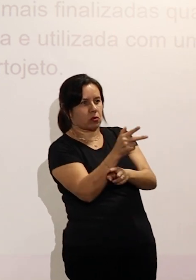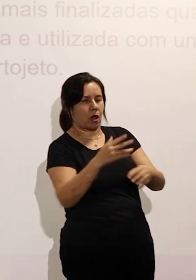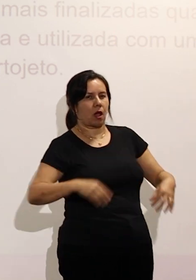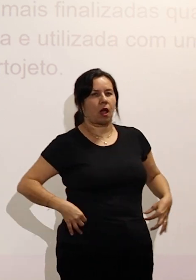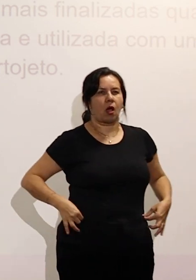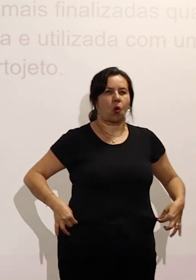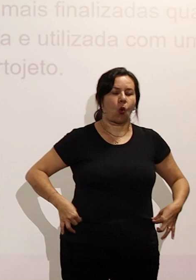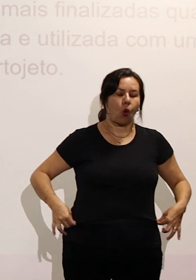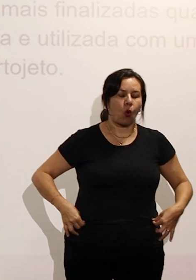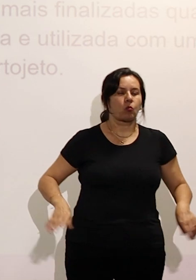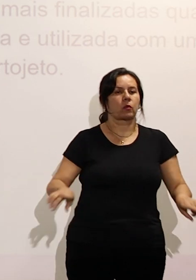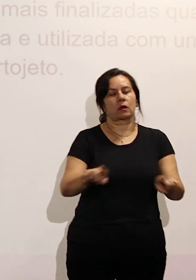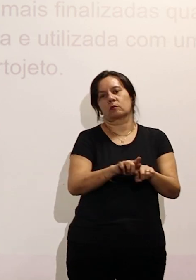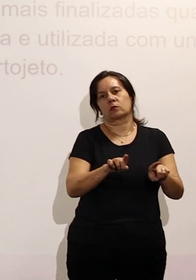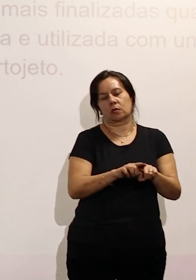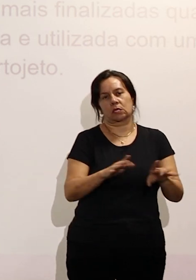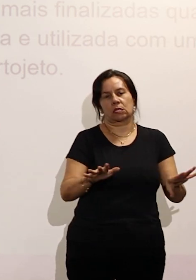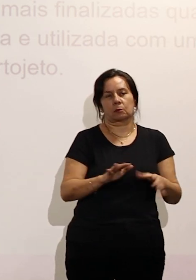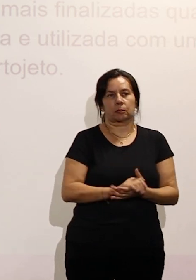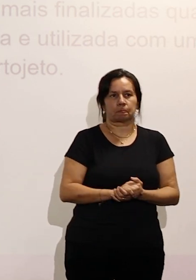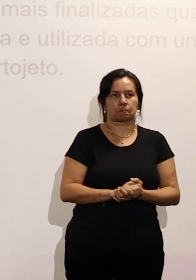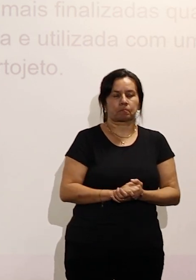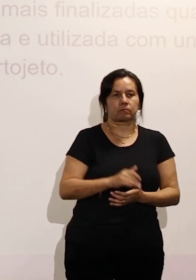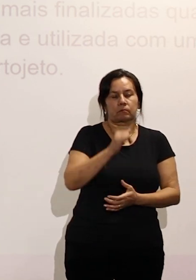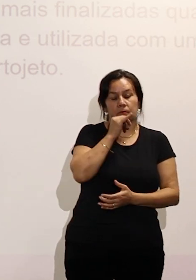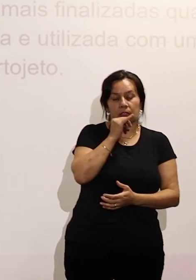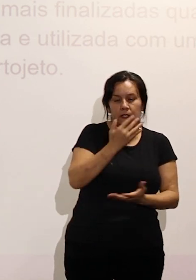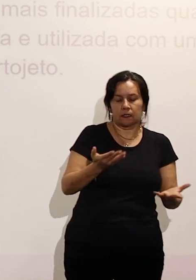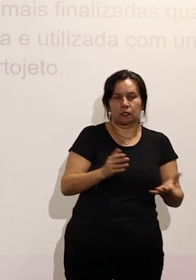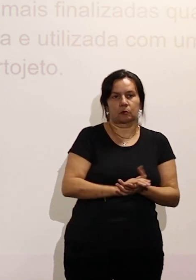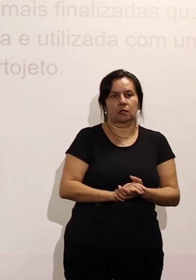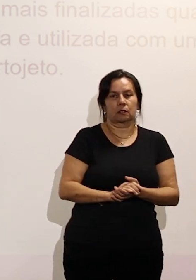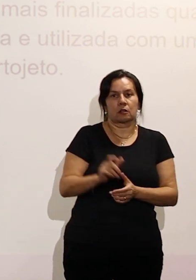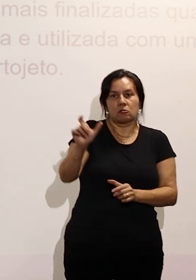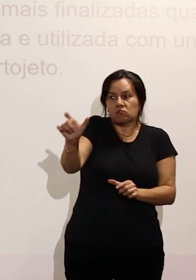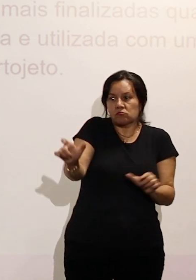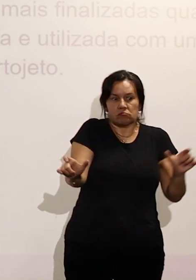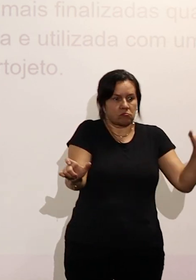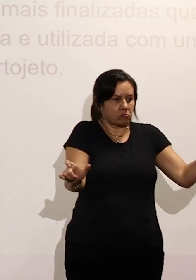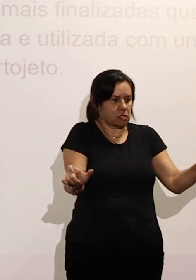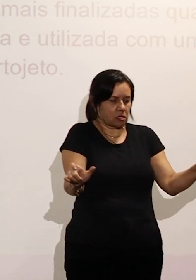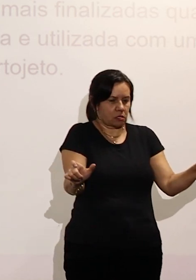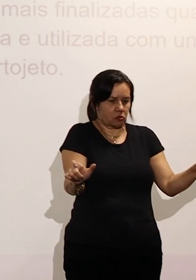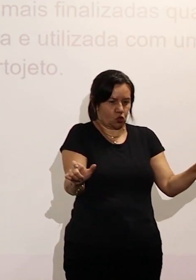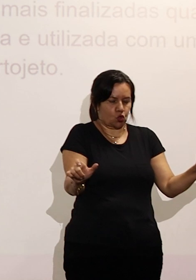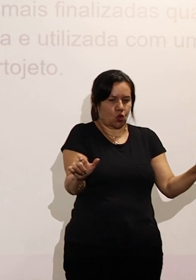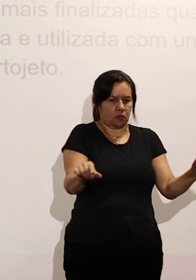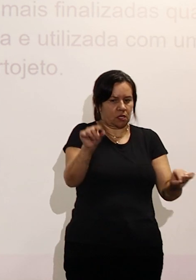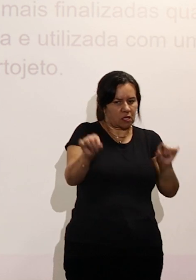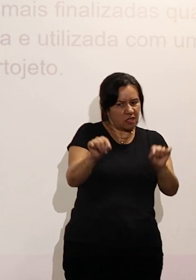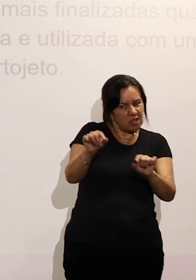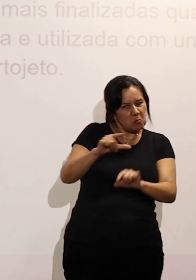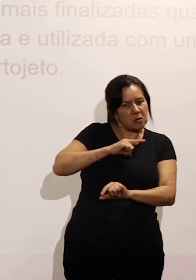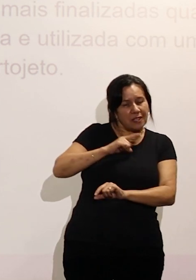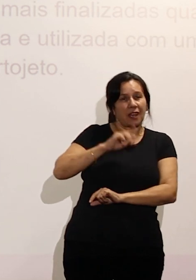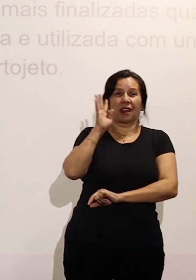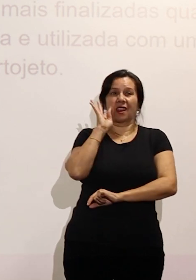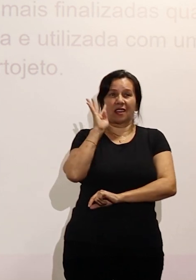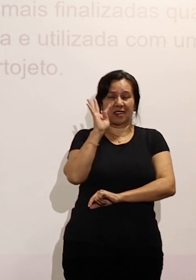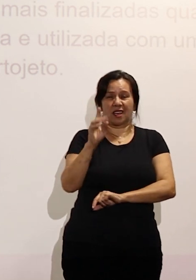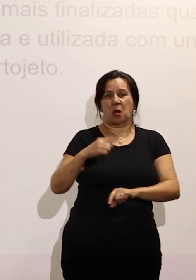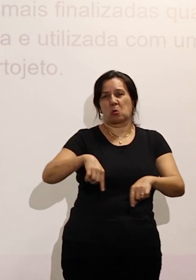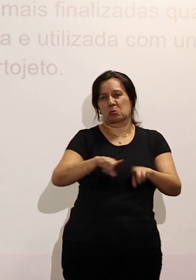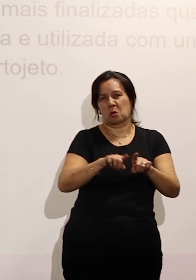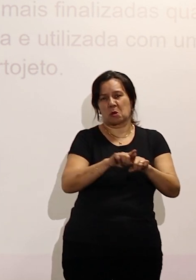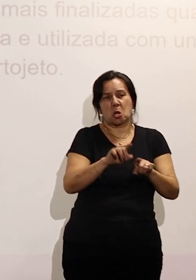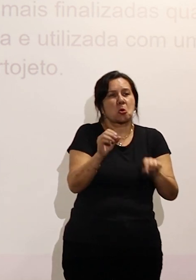né? Então, no Mandaloriano, a gente tem, né, essas cenas, acho que no Boba Fett também tinha, e era muito legal, às vezes, ver como